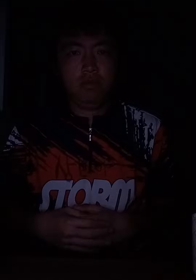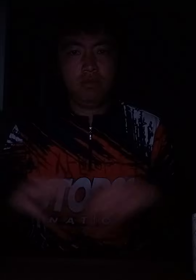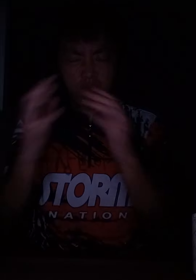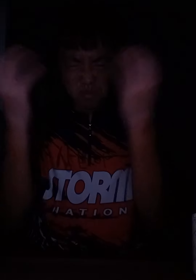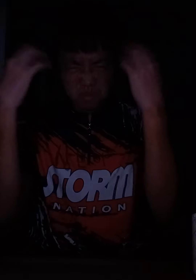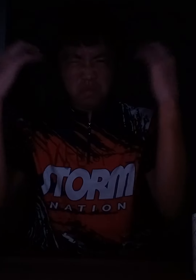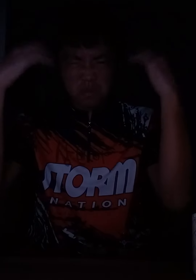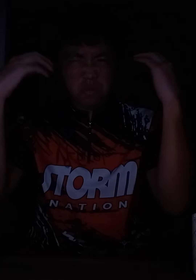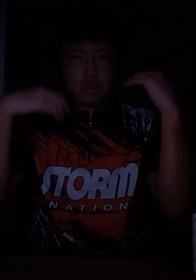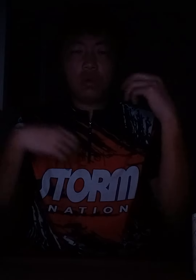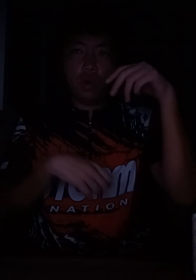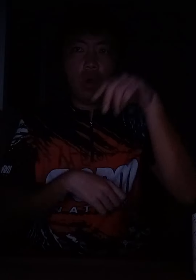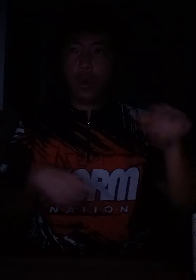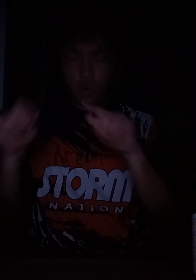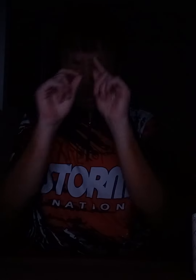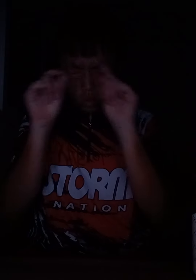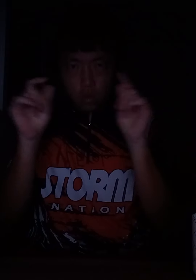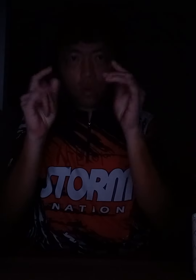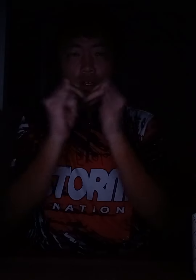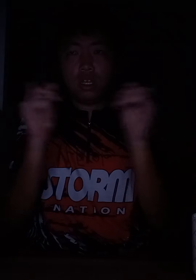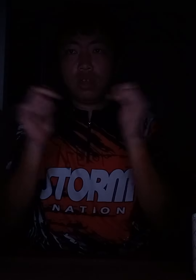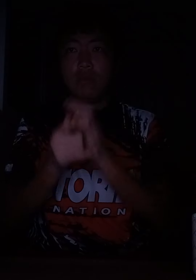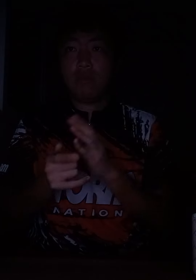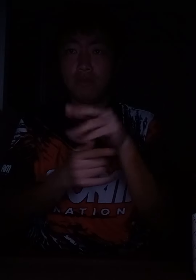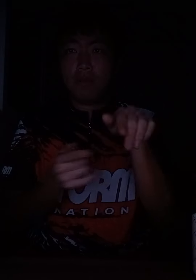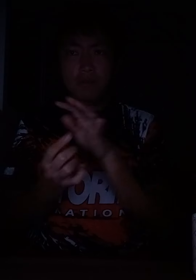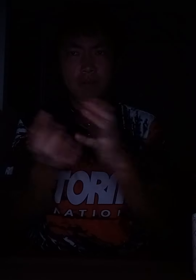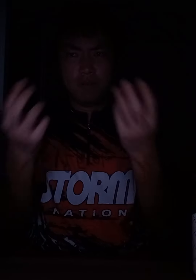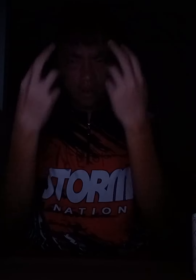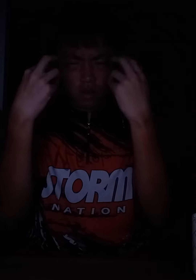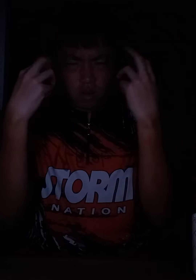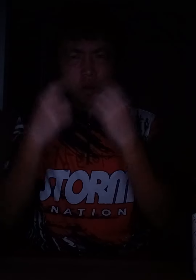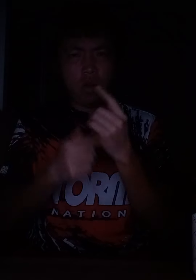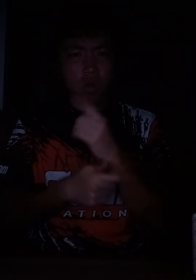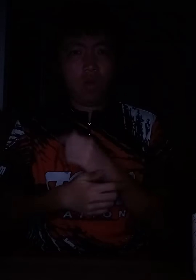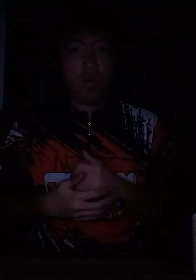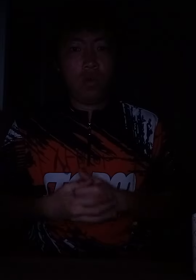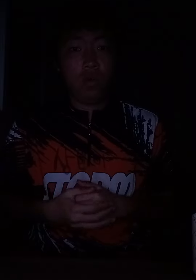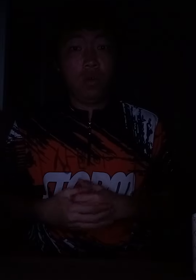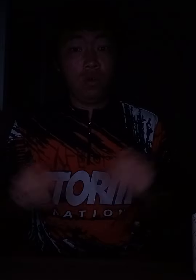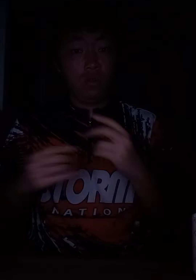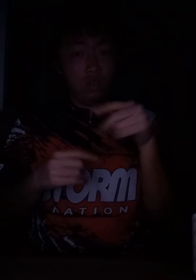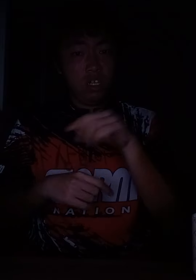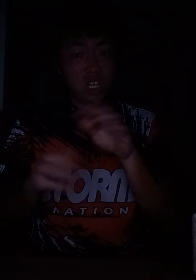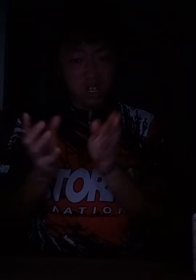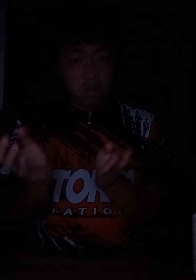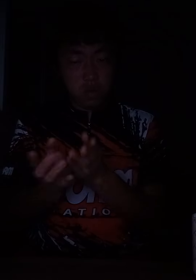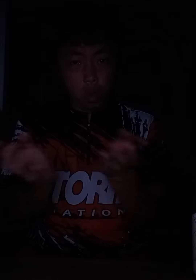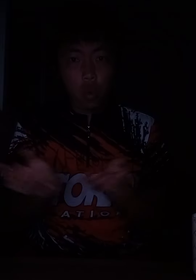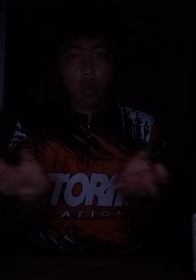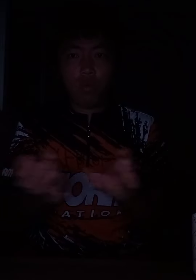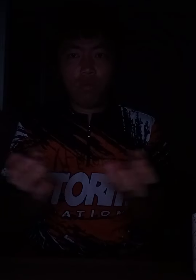찜통 더위 속에 아파트 정전이 잇따르며 주민들이 큰 불편을 겪었습니다. 어제 낮 인천의 한 자동차 개조 공장에 발생한